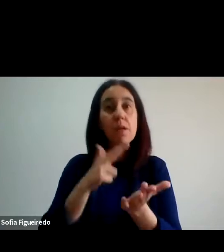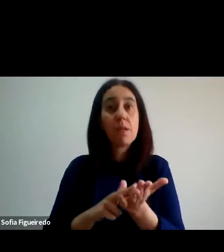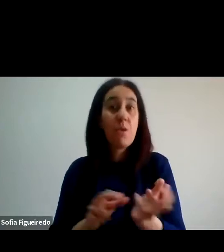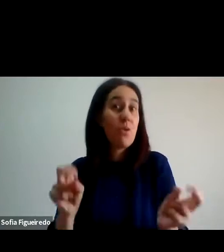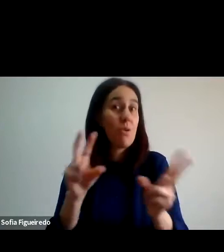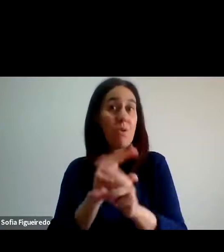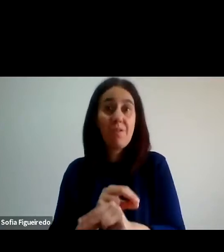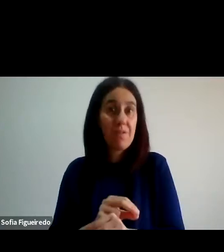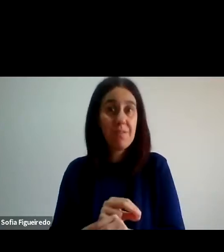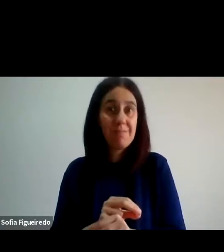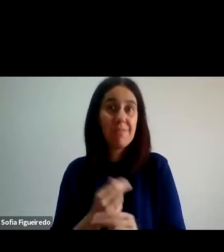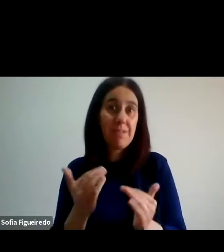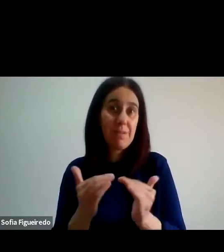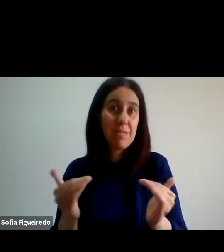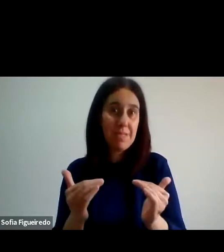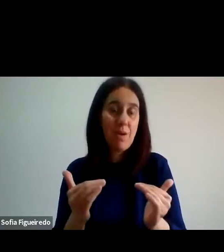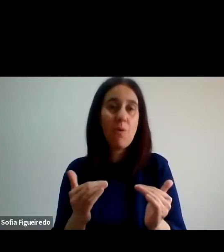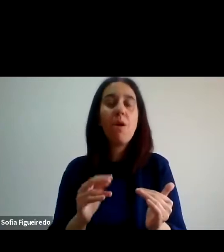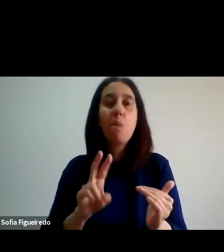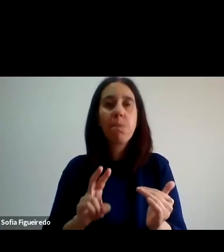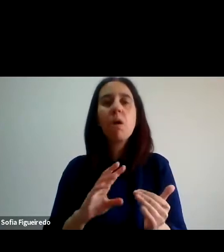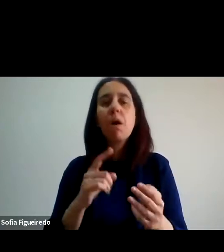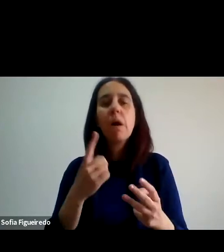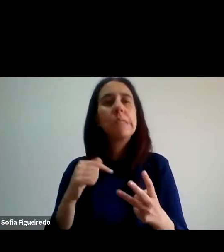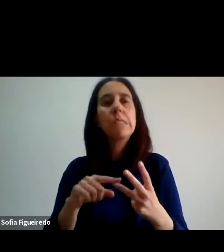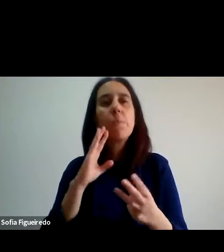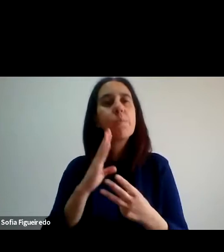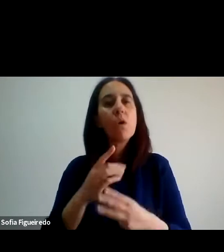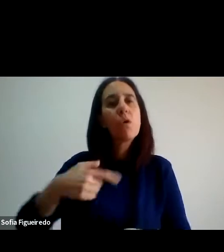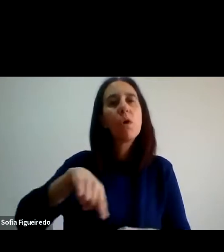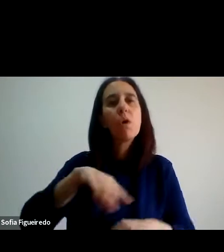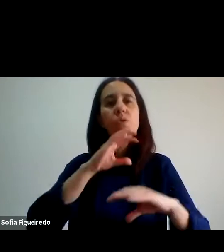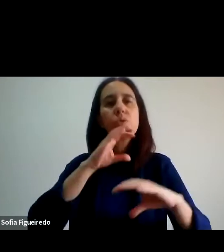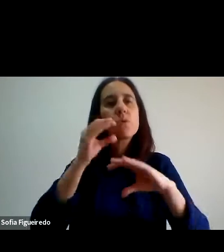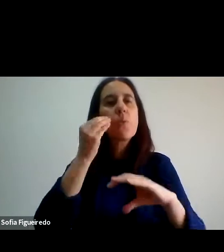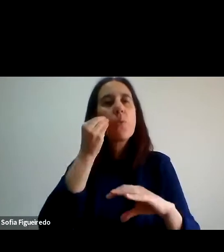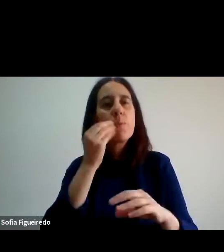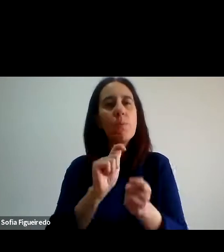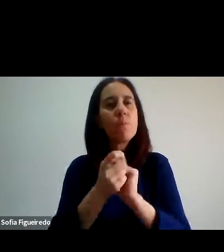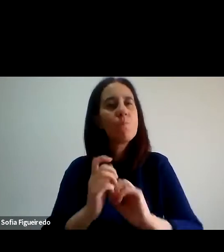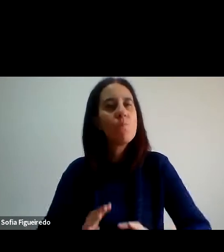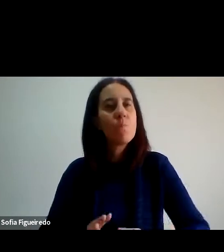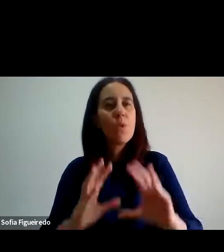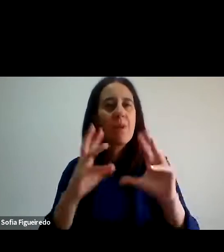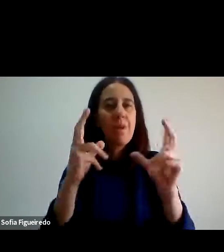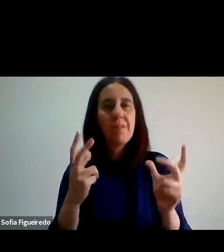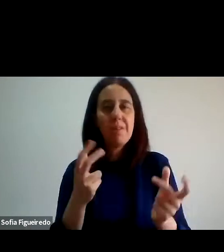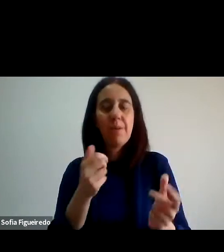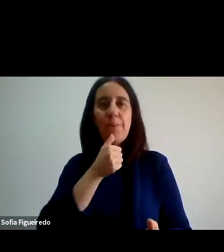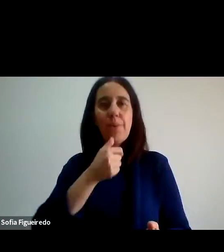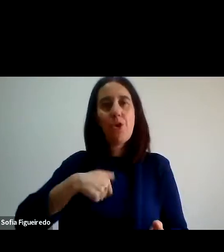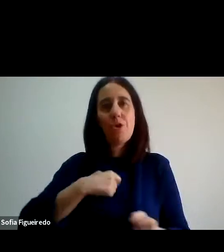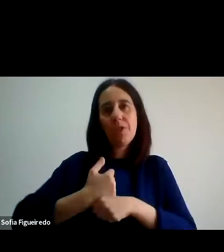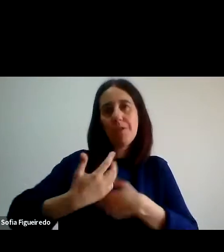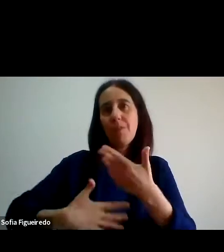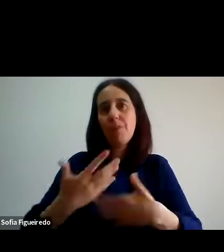uma segunda dimensão, e finalmente, como é que nós, em termos de comunicação, podemos melhorar a forma como